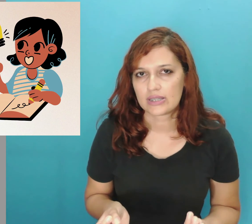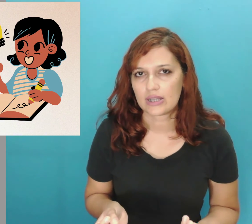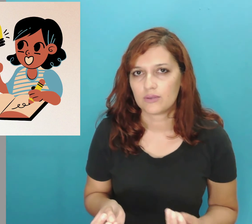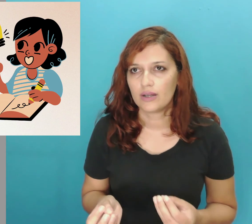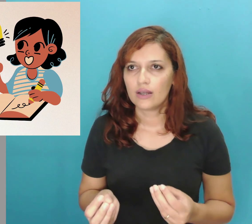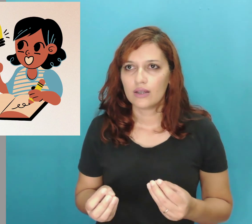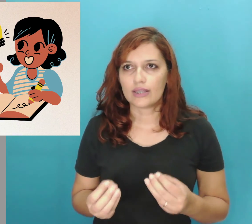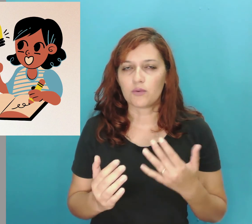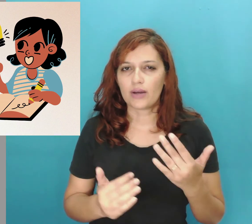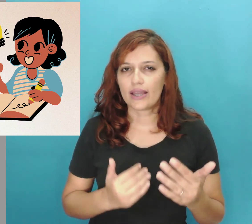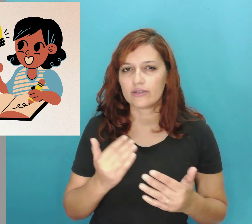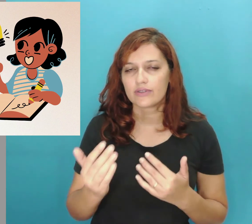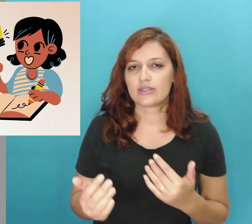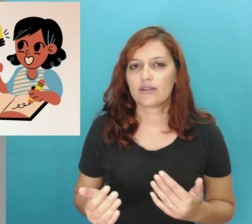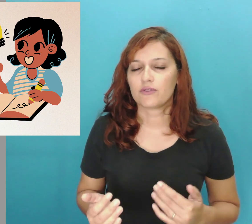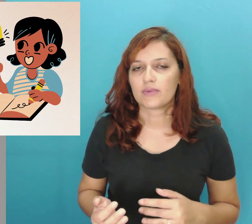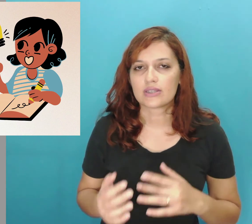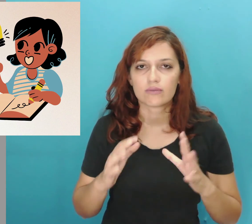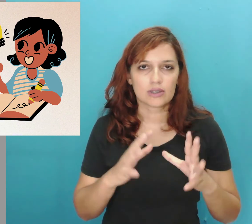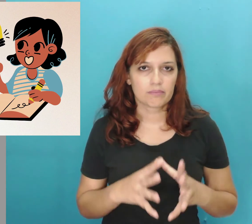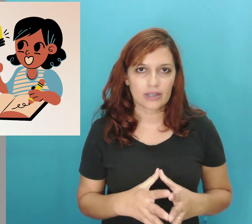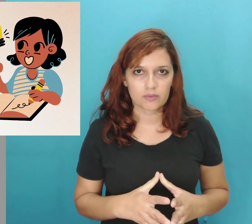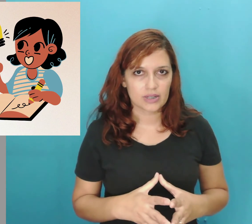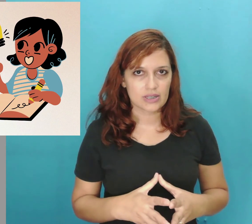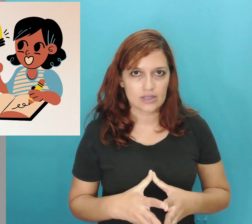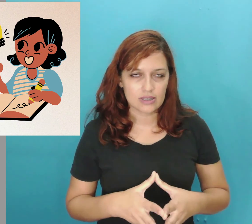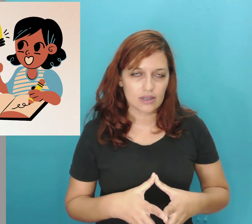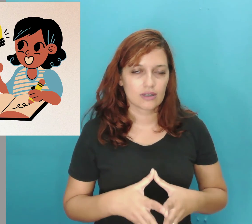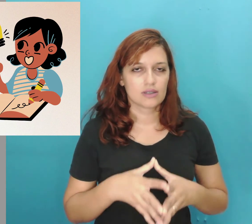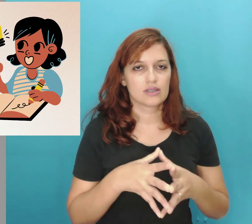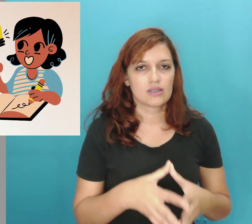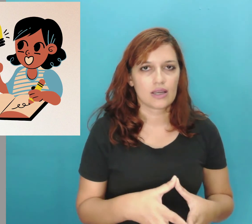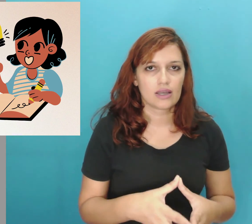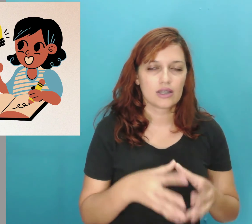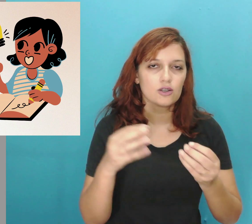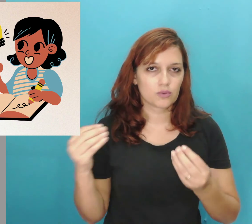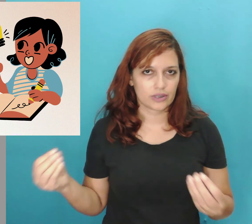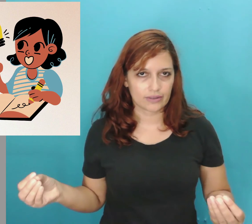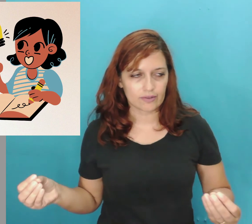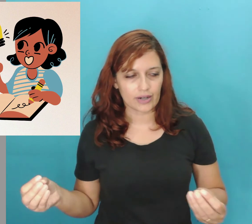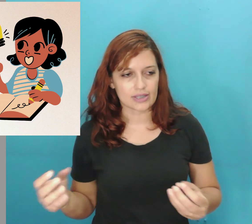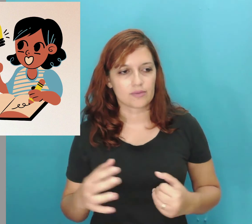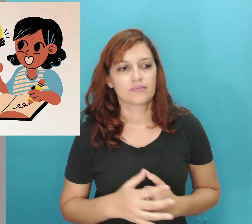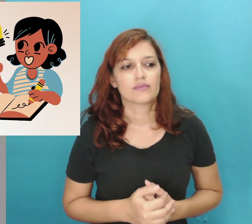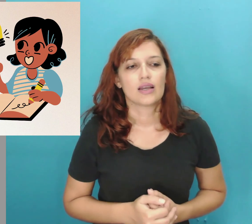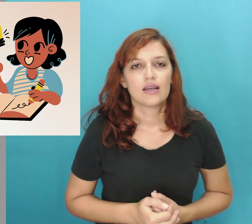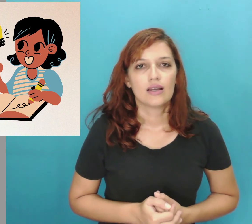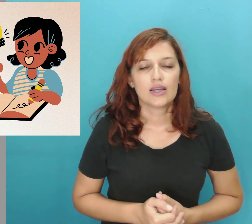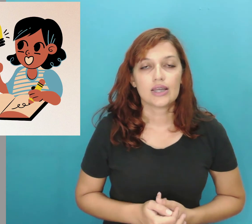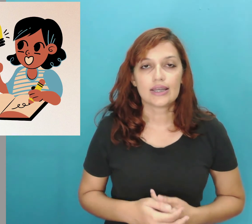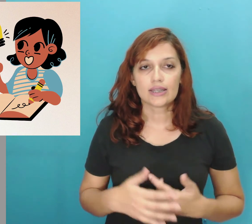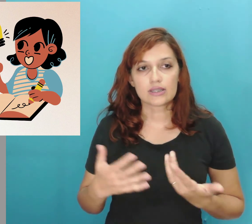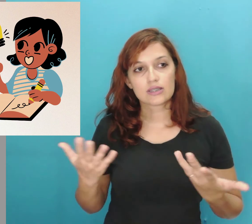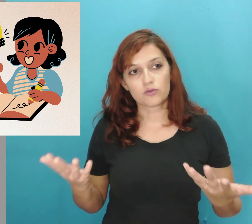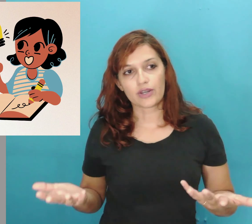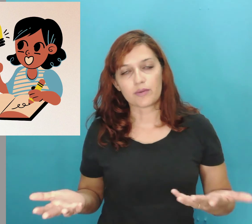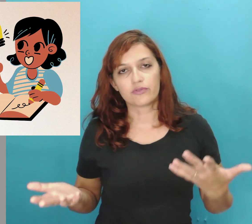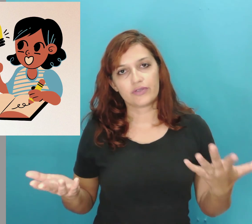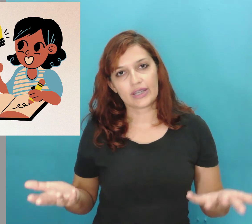informação, dar uma ênfase na informação, também não precisa ser incluído na frase. E o verbo